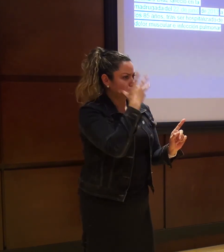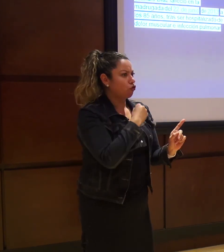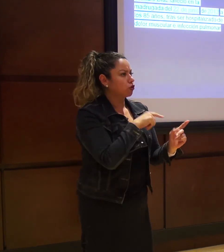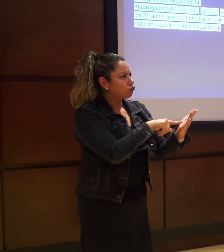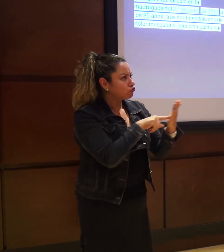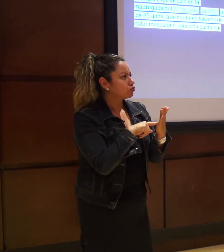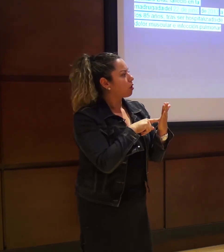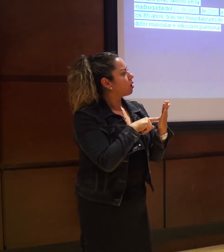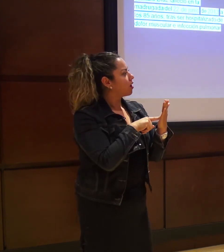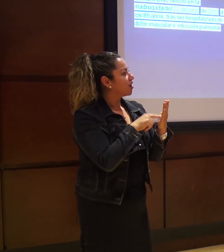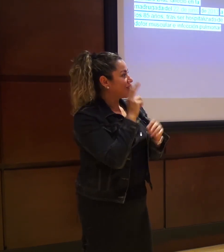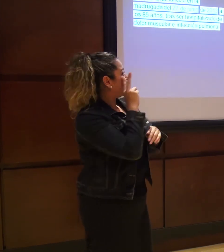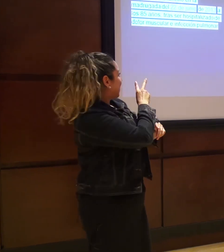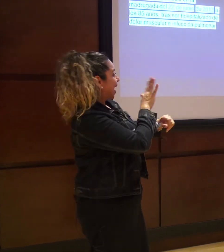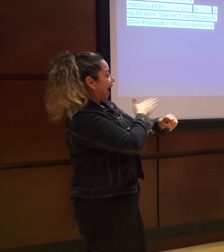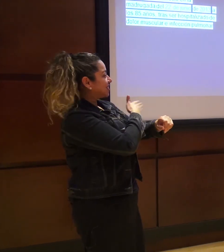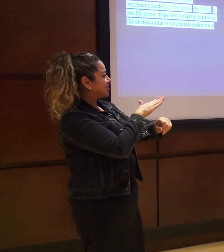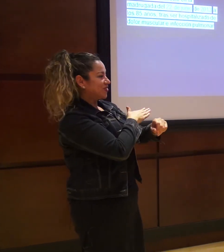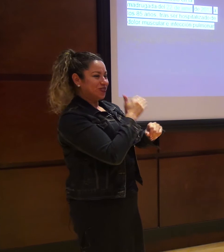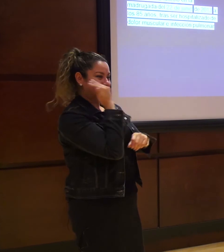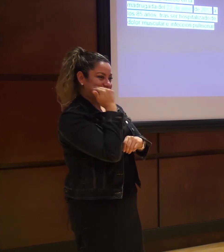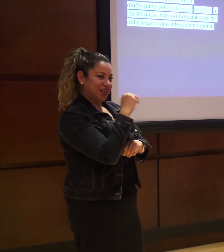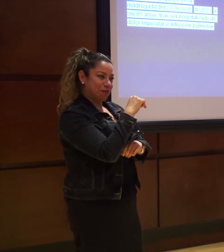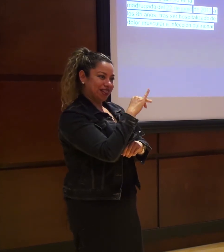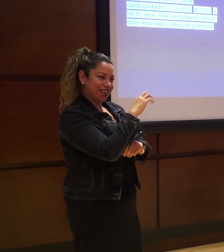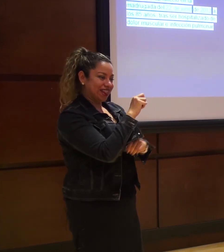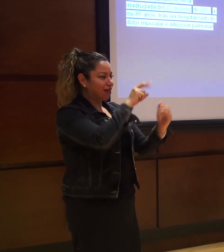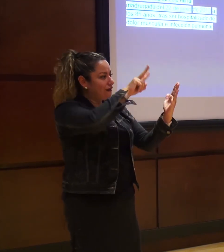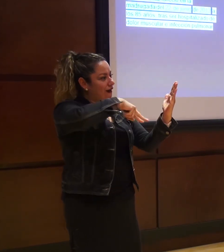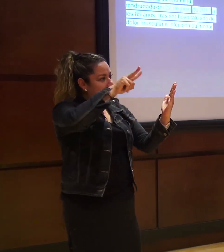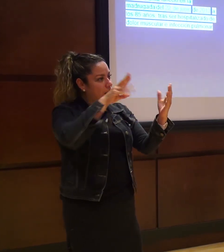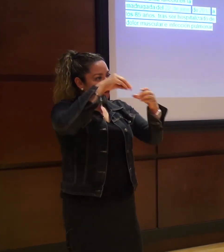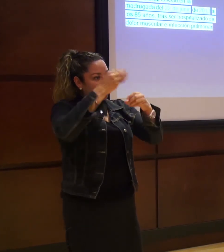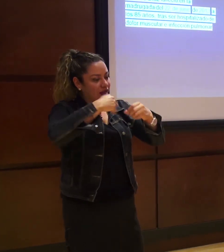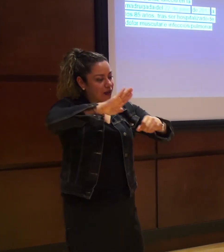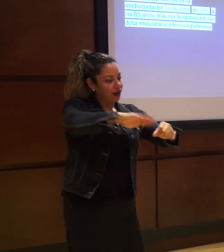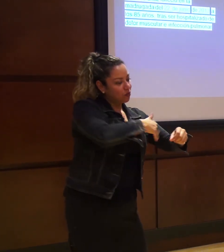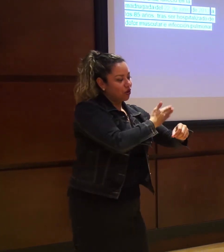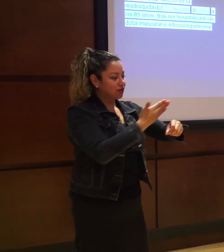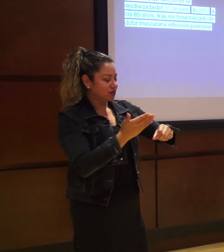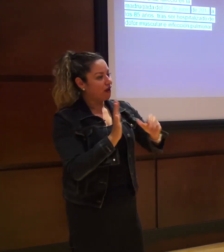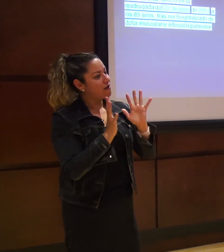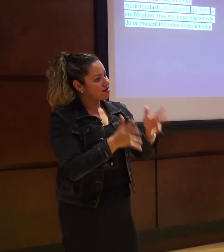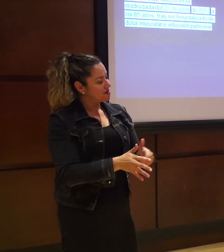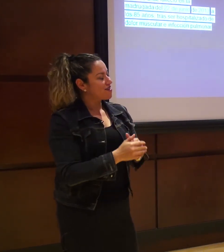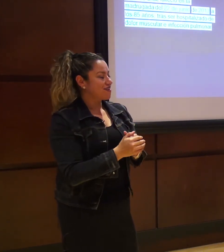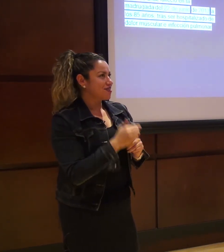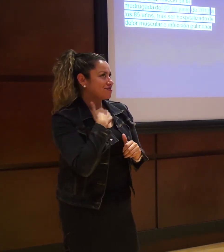la canción de Matilde Vina, entonces como volver a leer la letra, a ver la poesía que hay en ella, entonces me gustó el